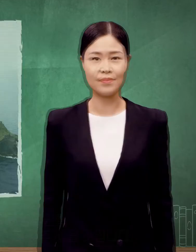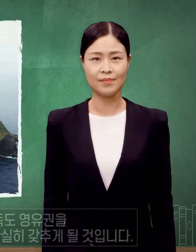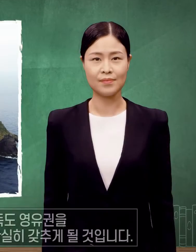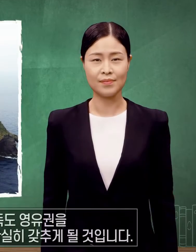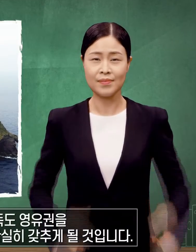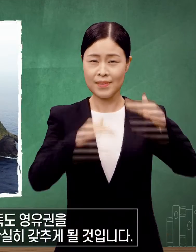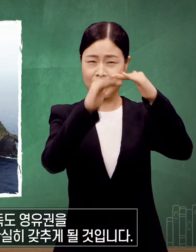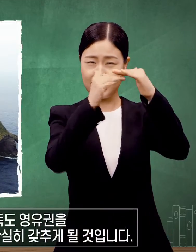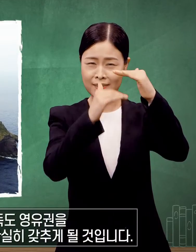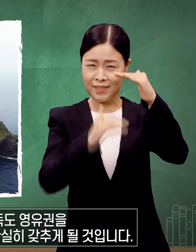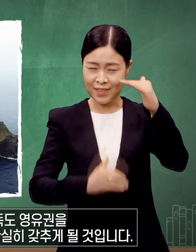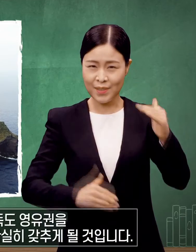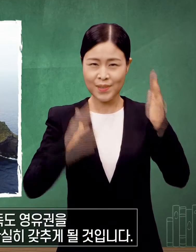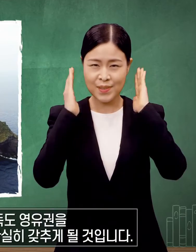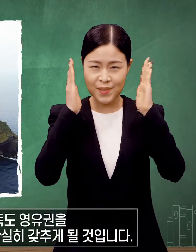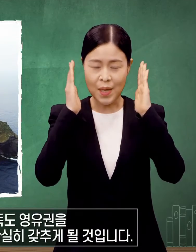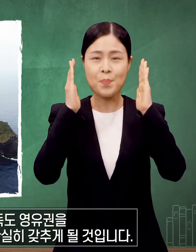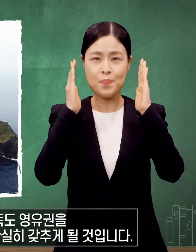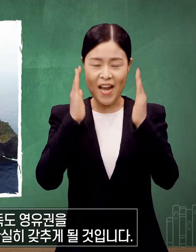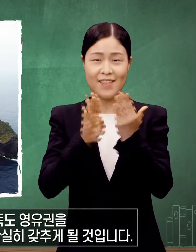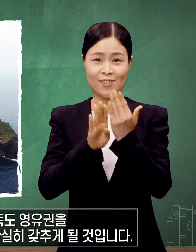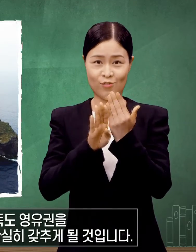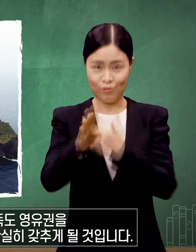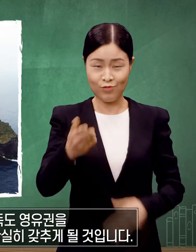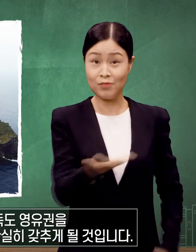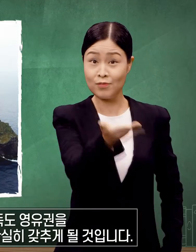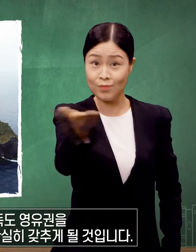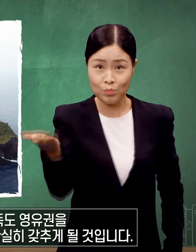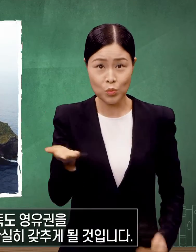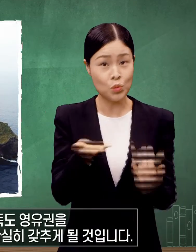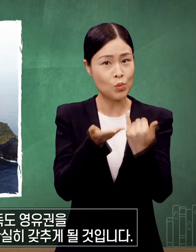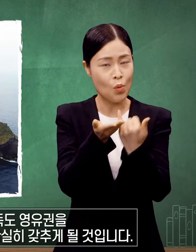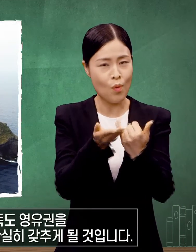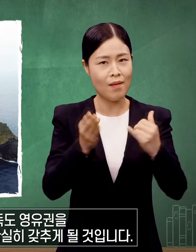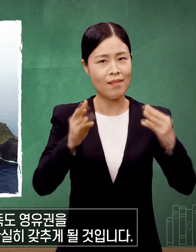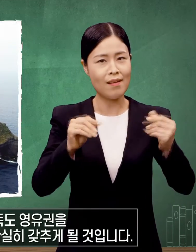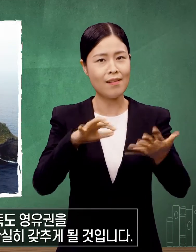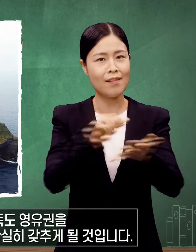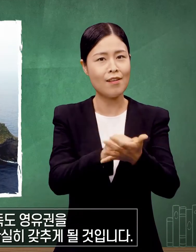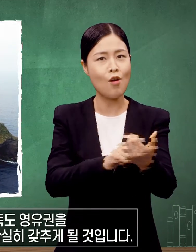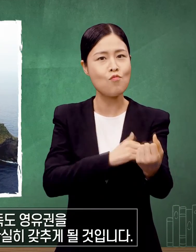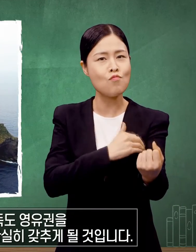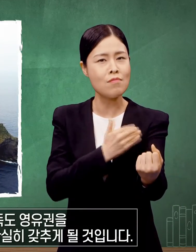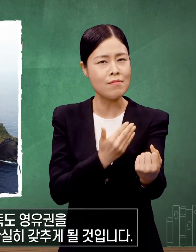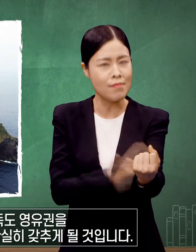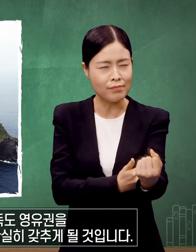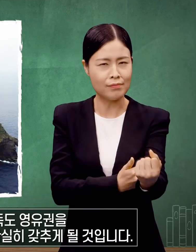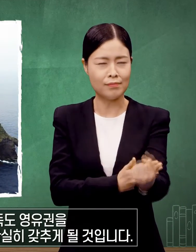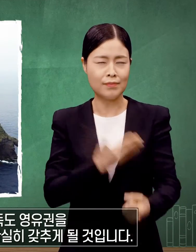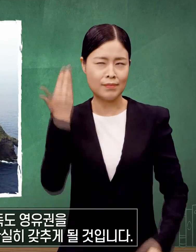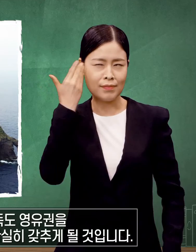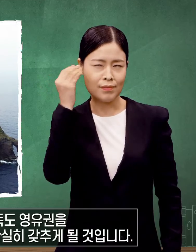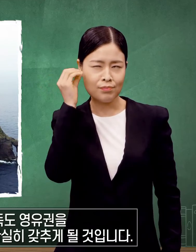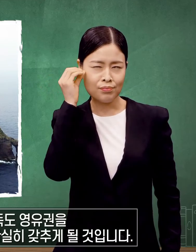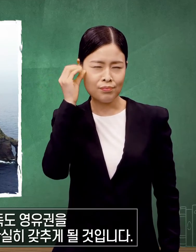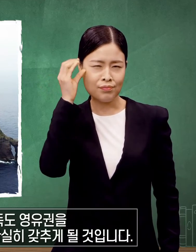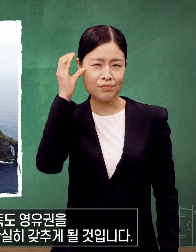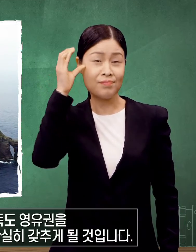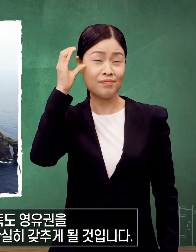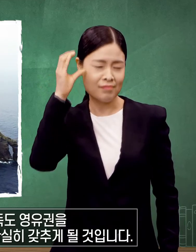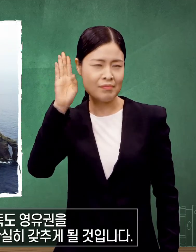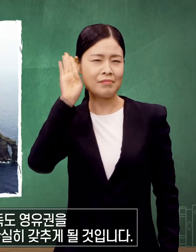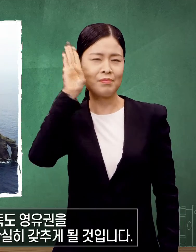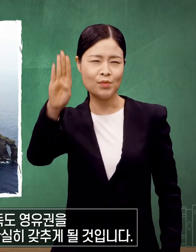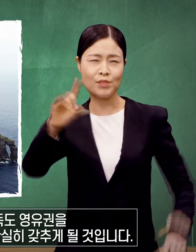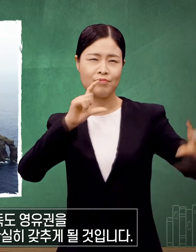이 단원을 학습한 후 여러분은 독도 영유권을 주장하기 위해 필요한 지식을